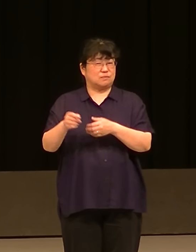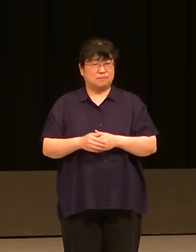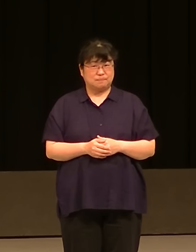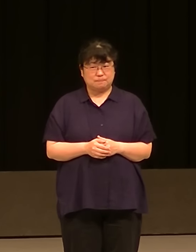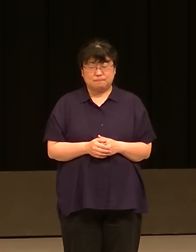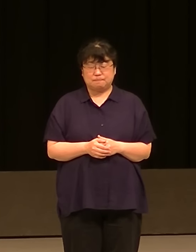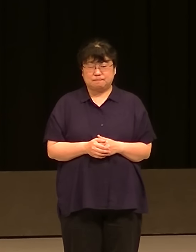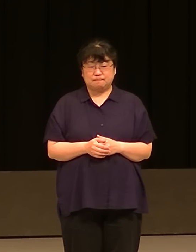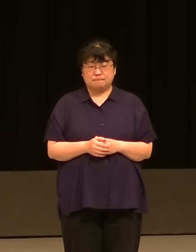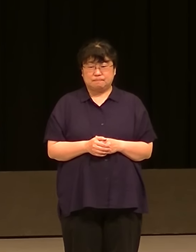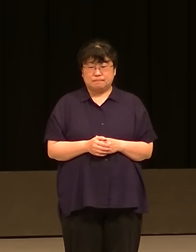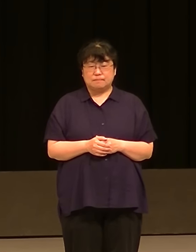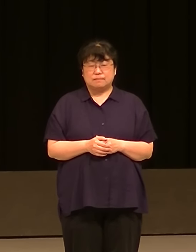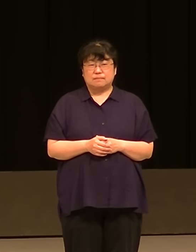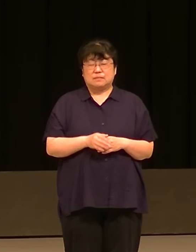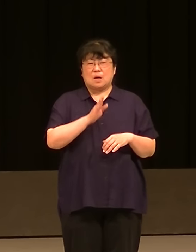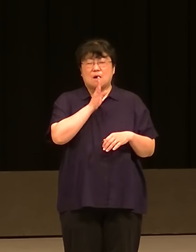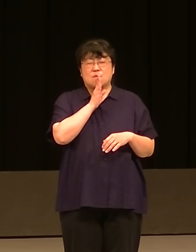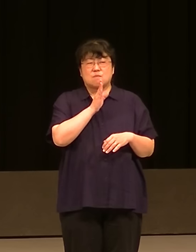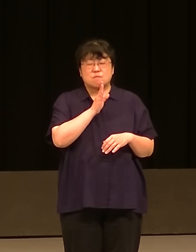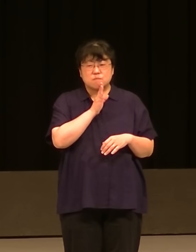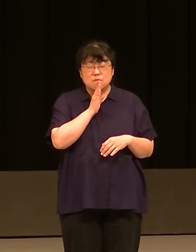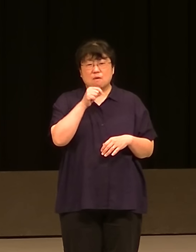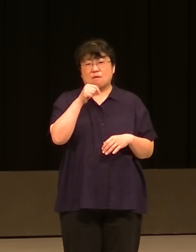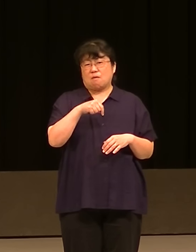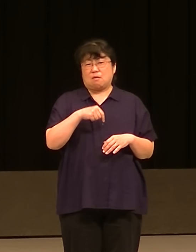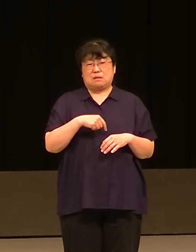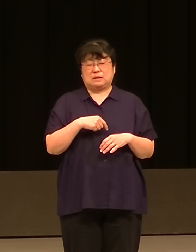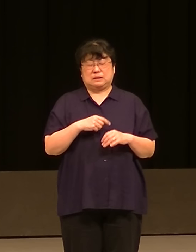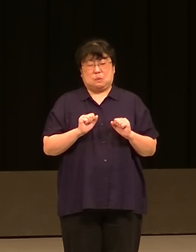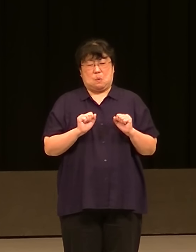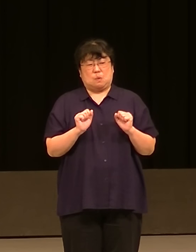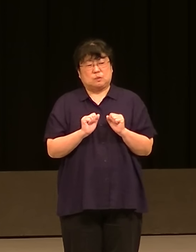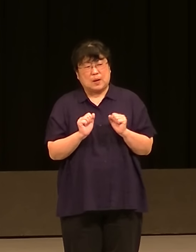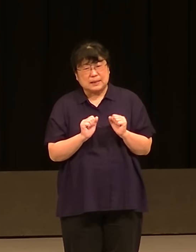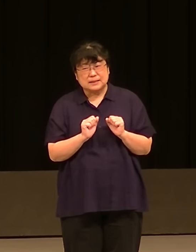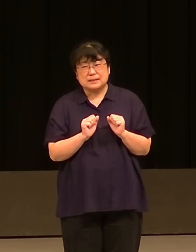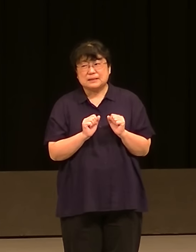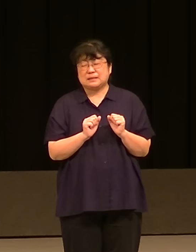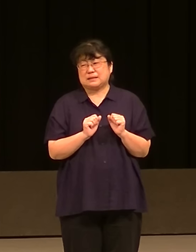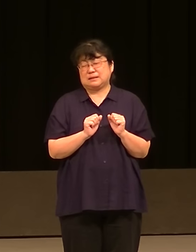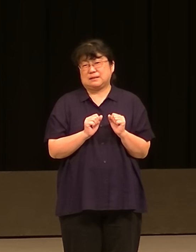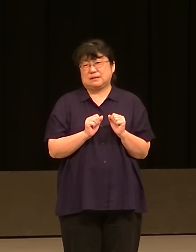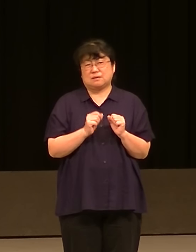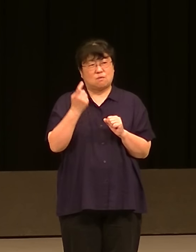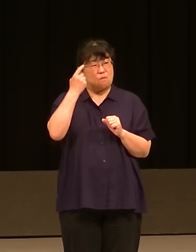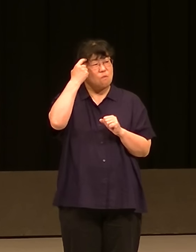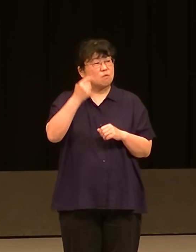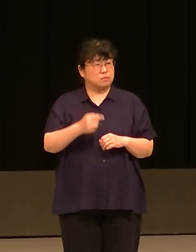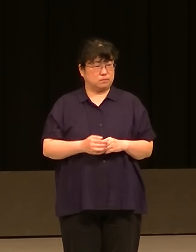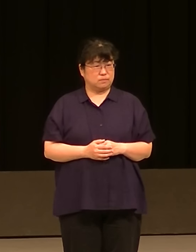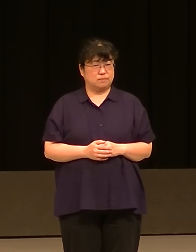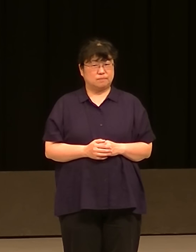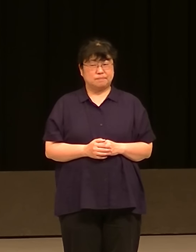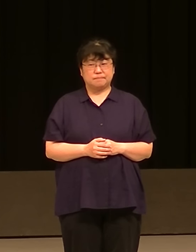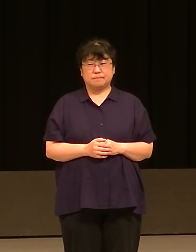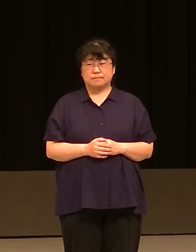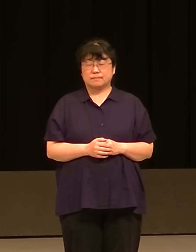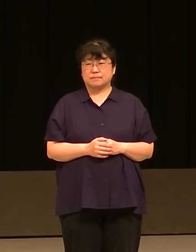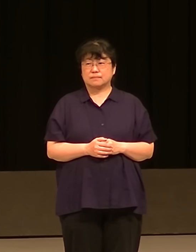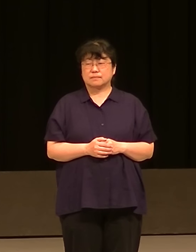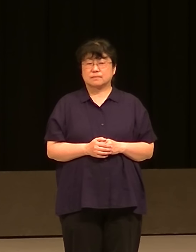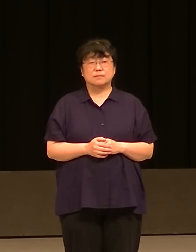が、実にこの、それは恐ろしいことであるというふうに、思うわけでございます。でだから